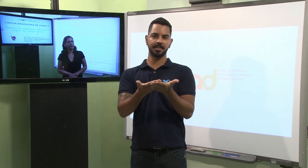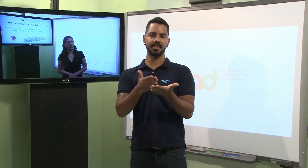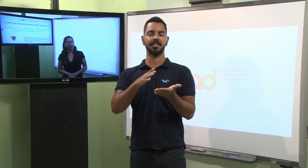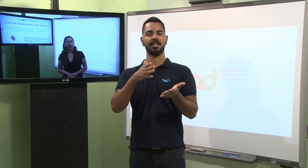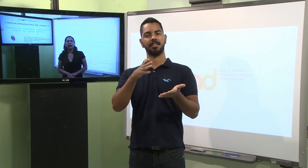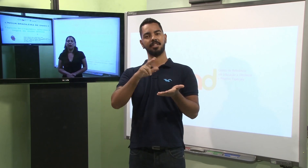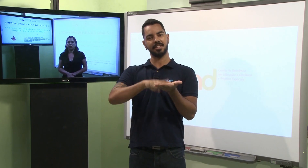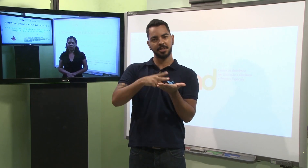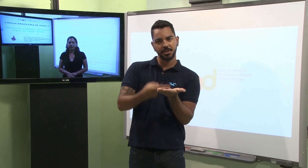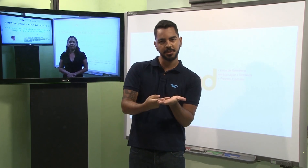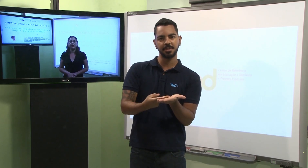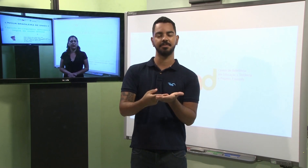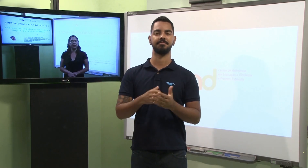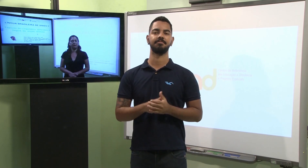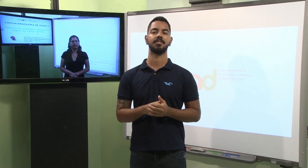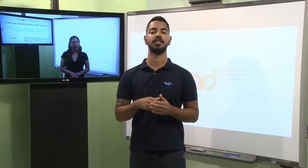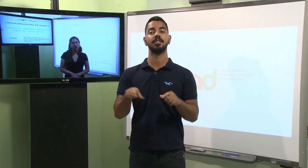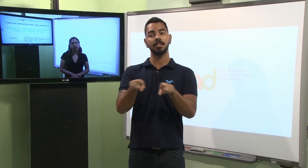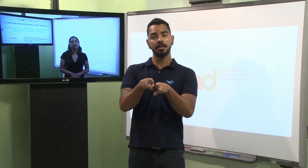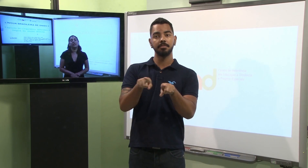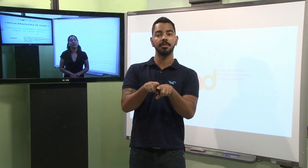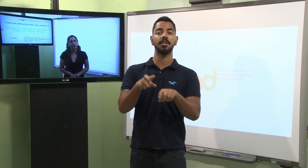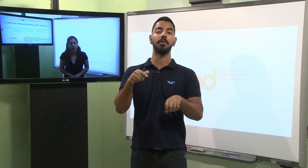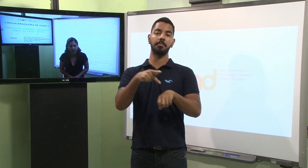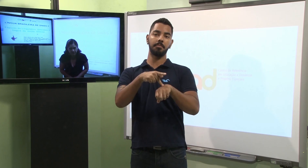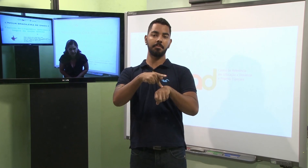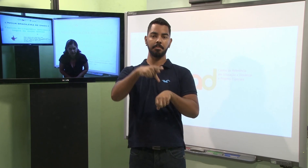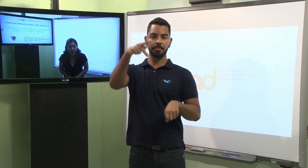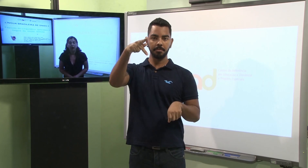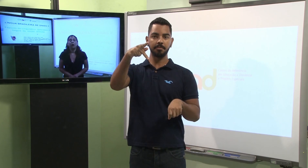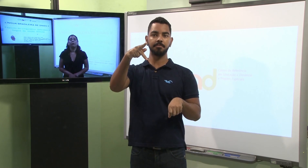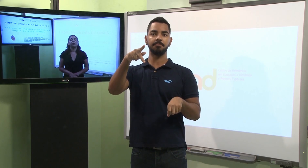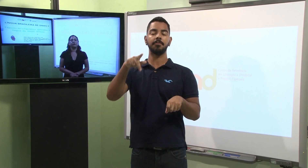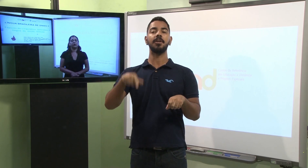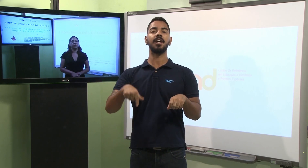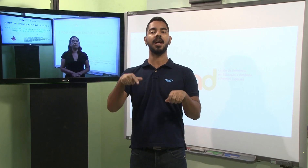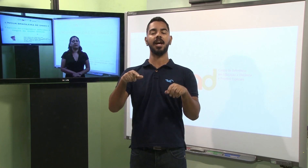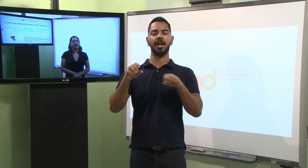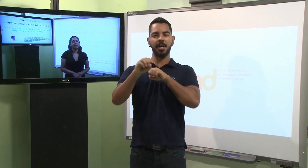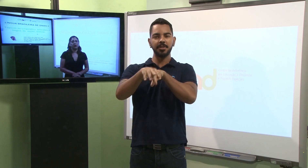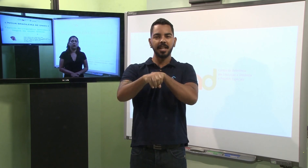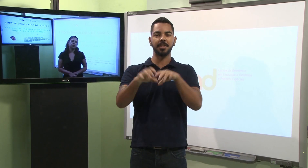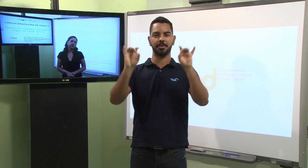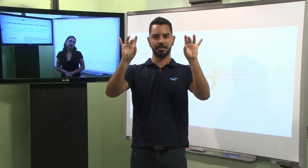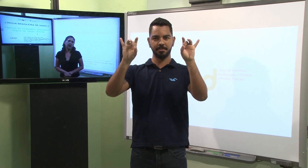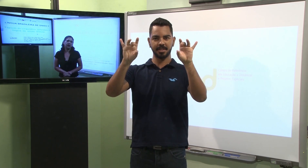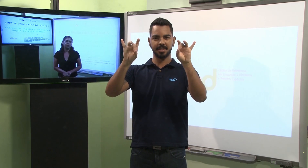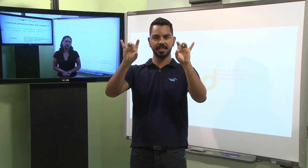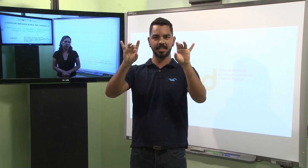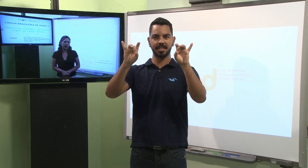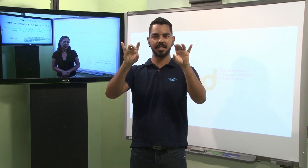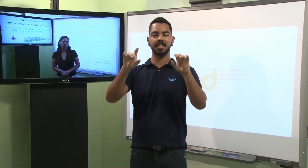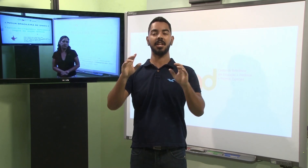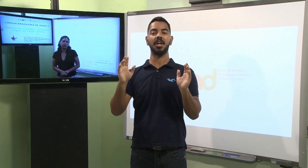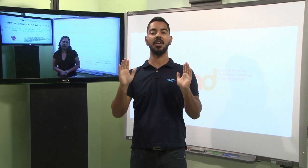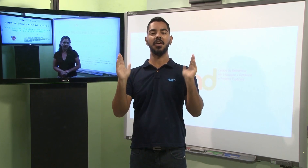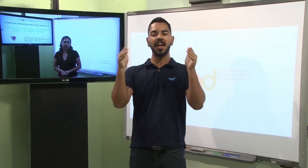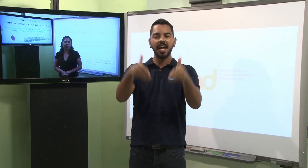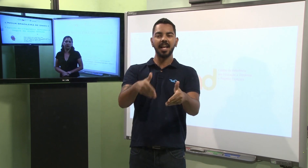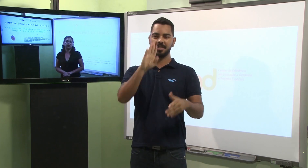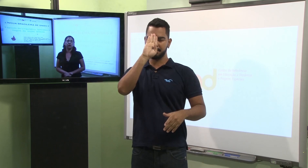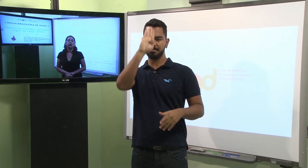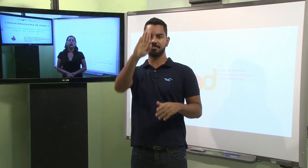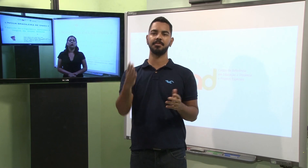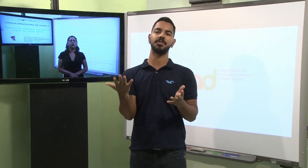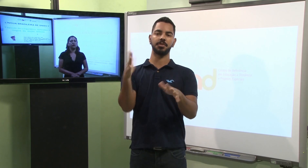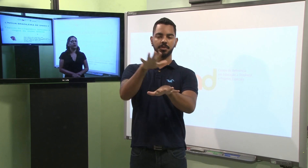educação especial em uma perspectiva inclusiva. Professora da Universidade Estadual de Montes Claros, onde coordenei por